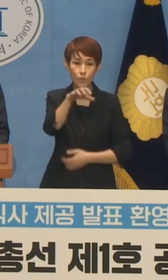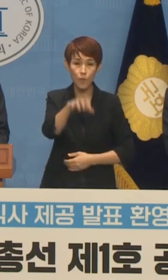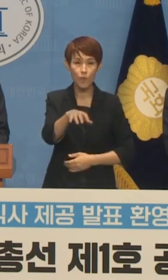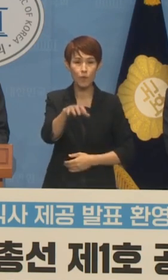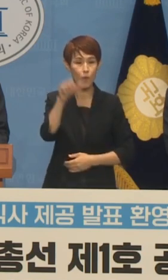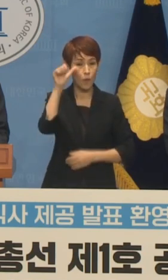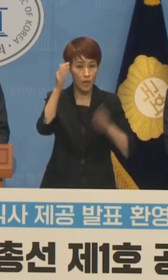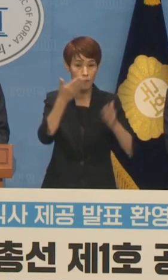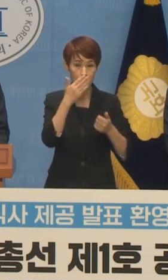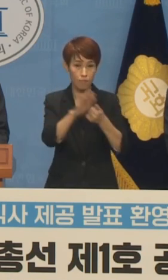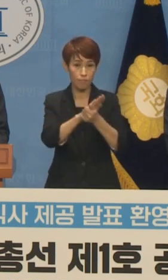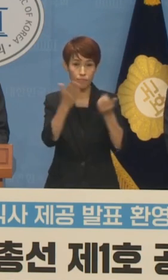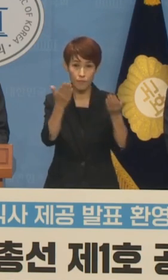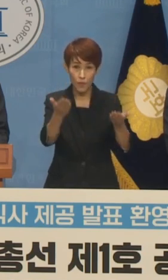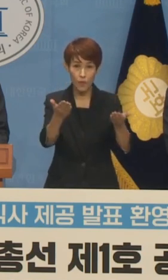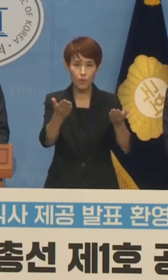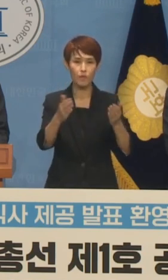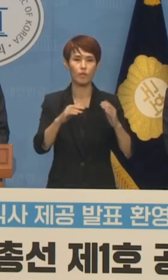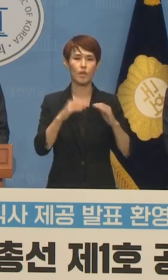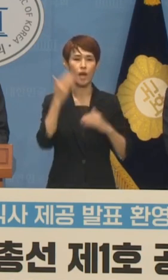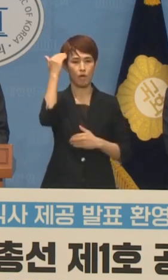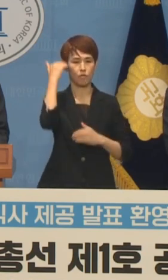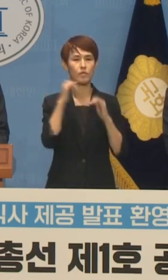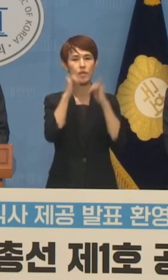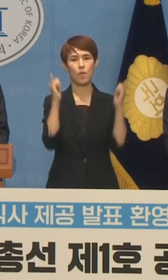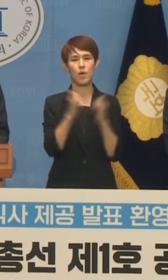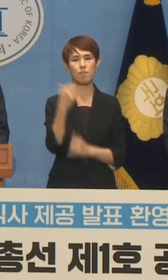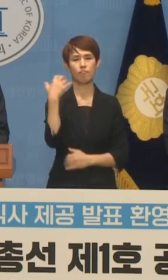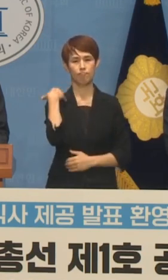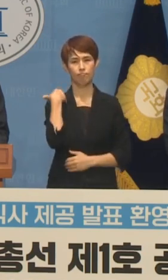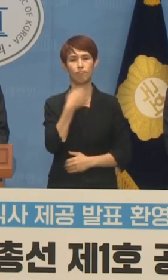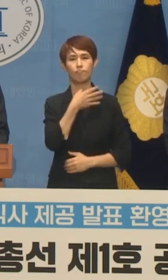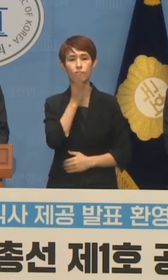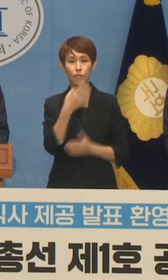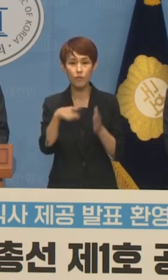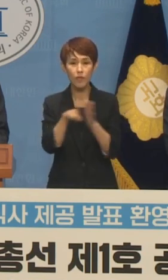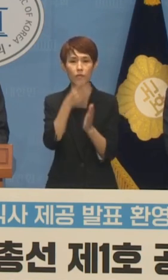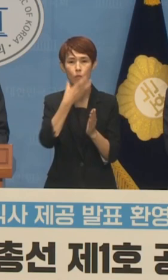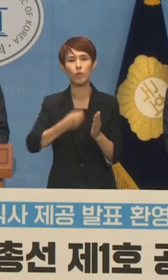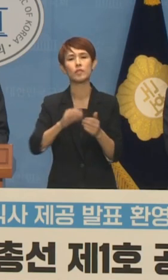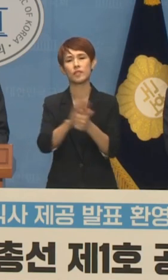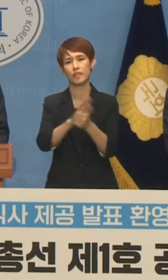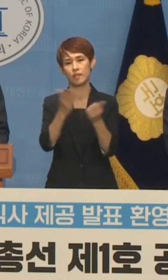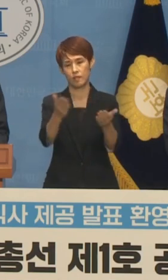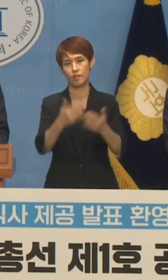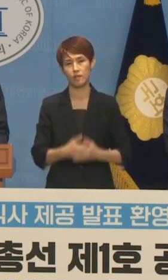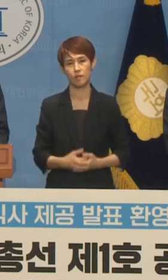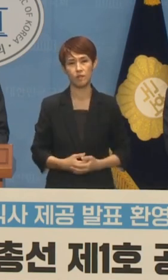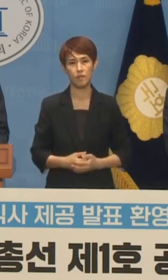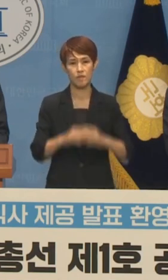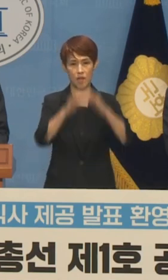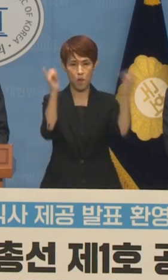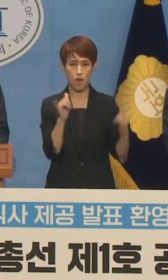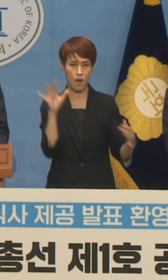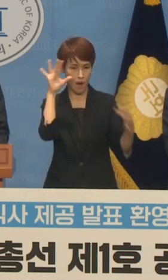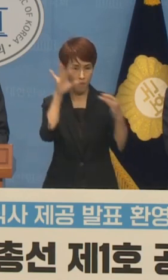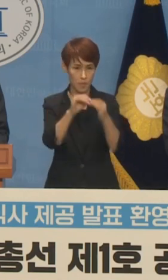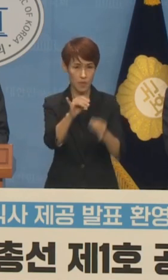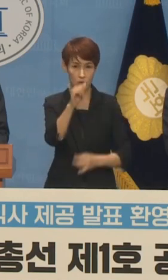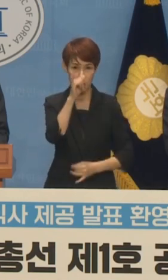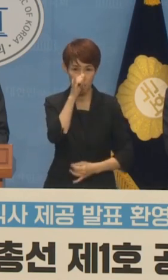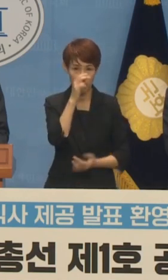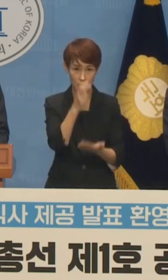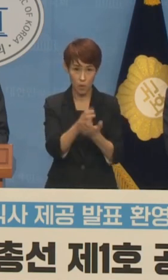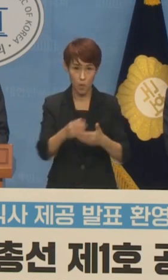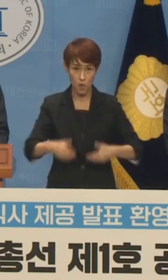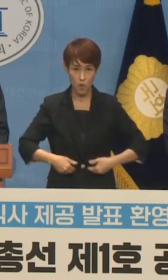식사 제공은 우리 사회가 감당해야 할 어르신 복지 정책입니다. 사회적 합의를 이뤄낸 제도화의